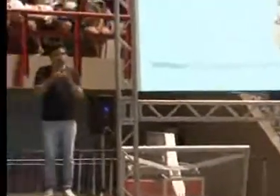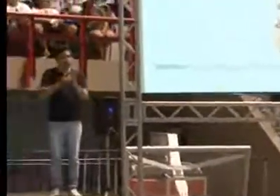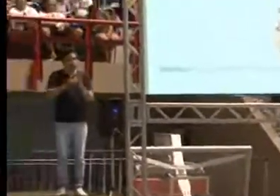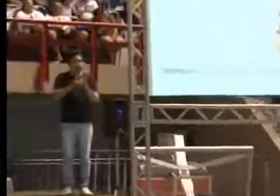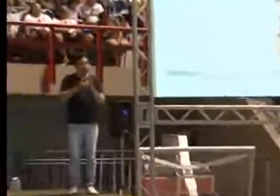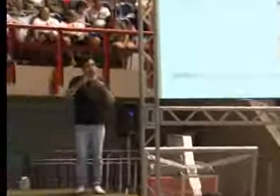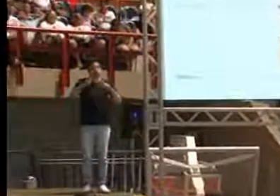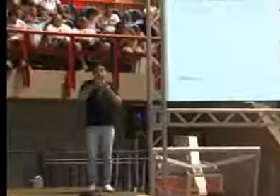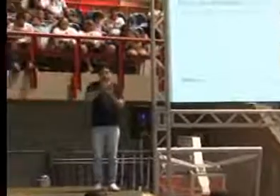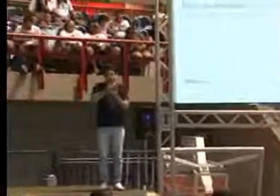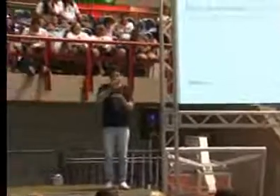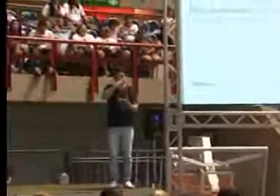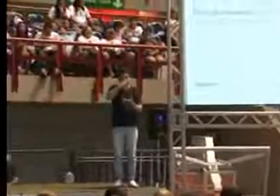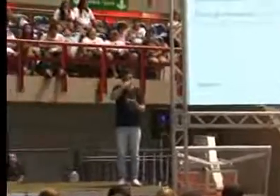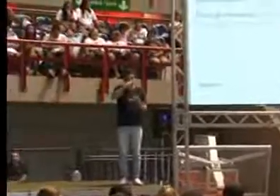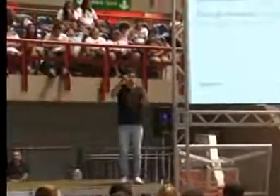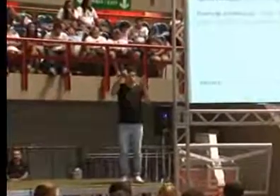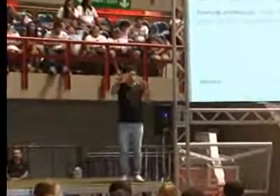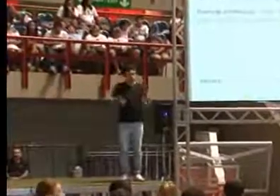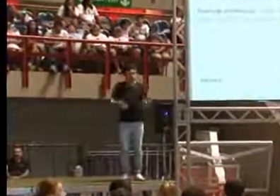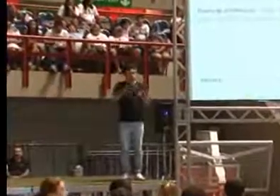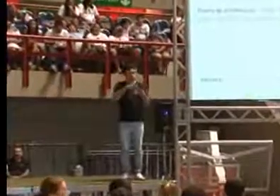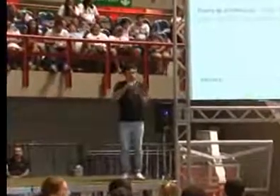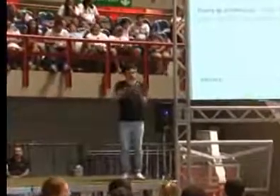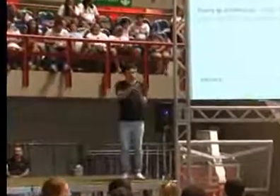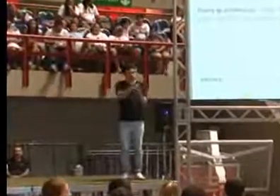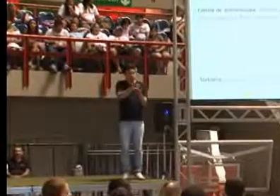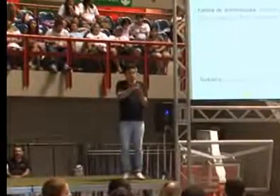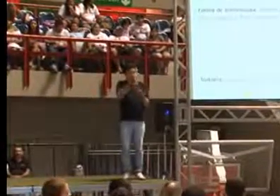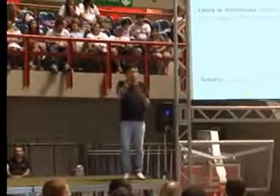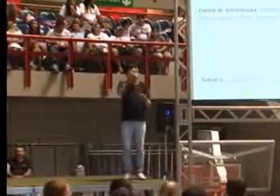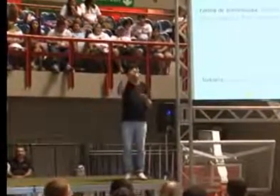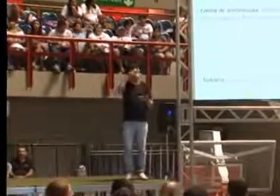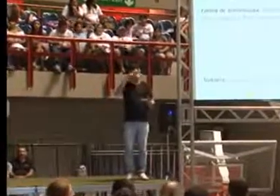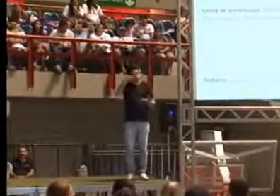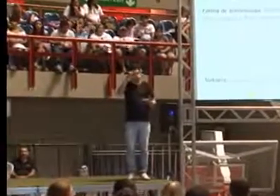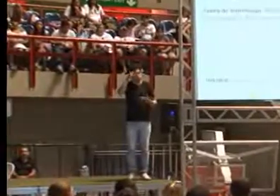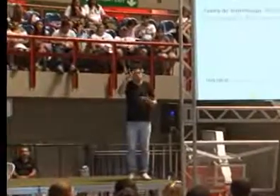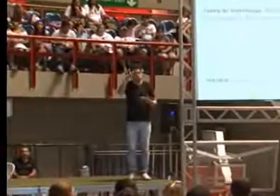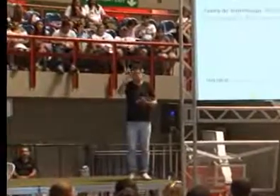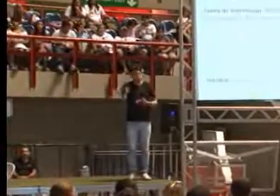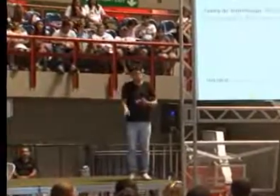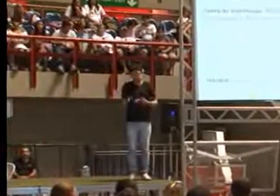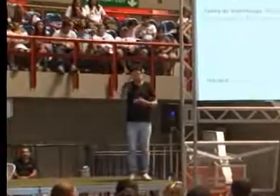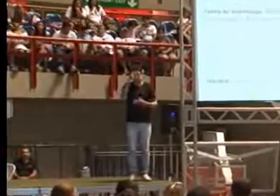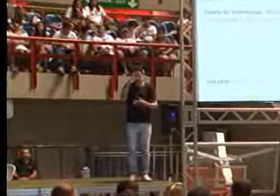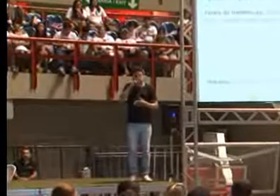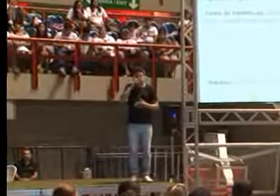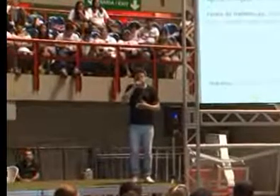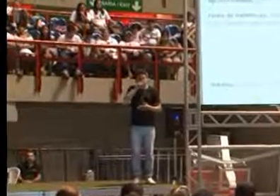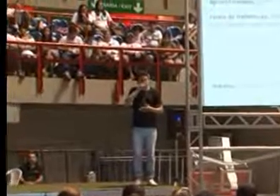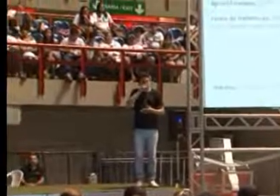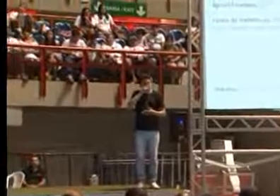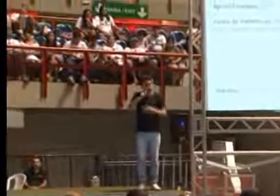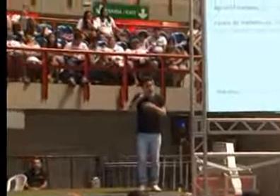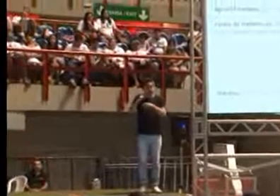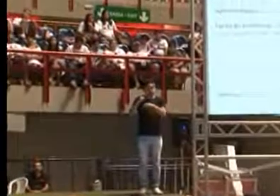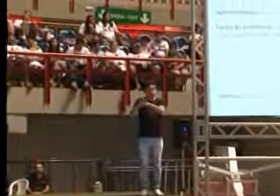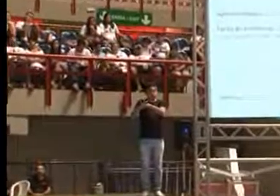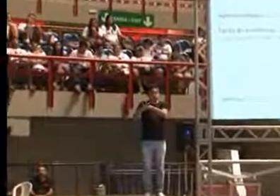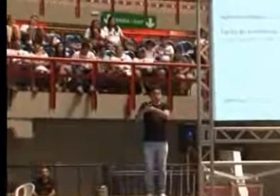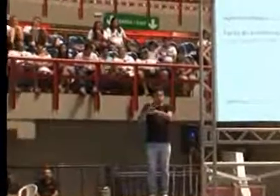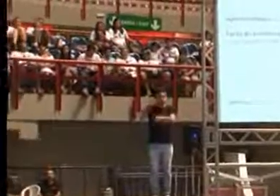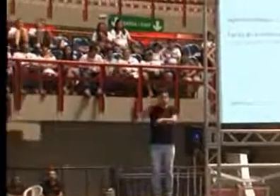medicamento, diz assim, esse medicamento é contraindicado, muito bem, em caso